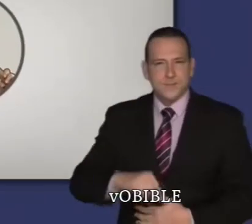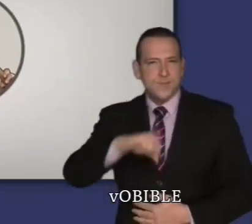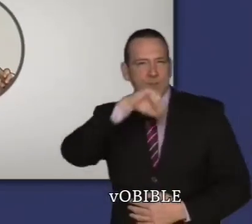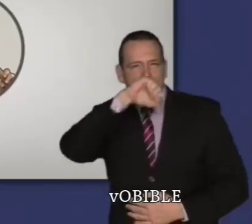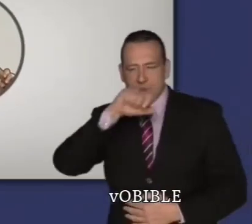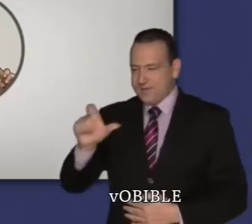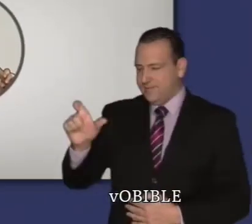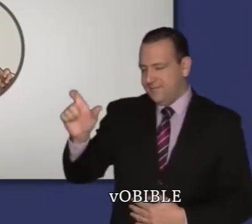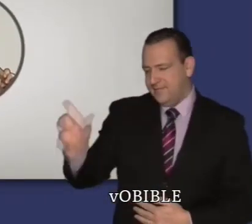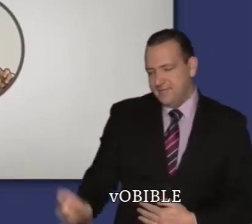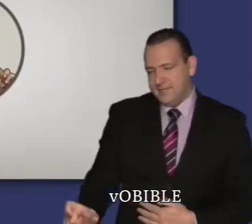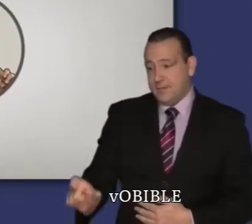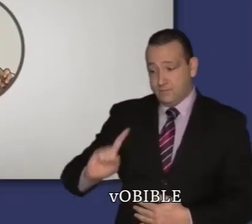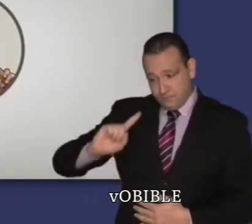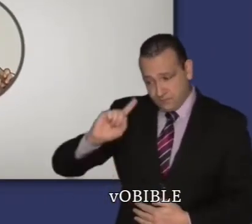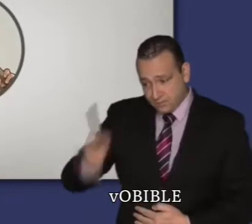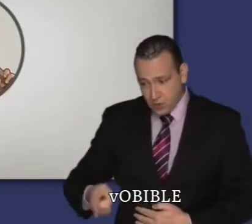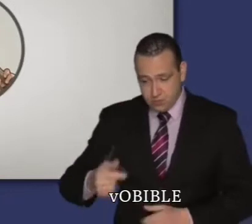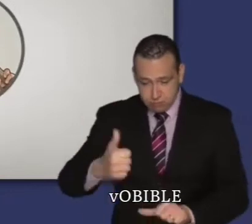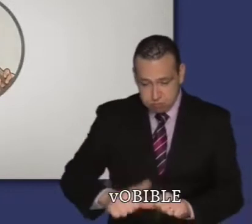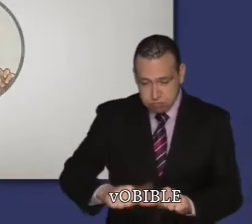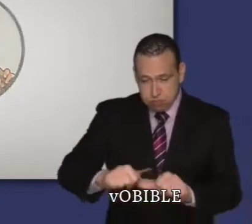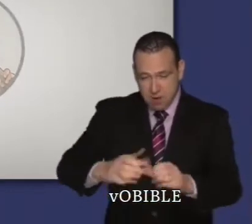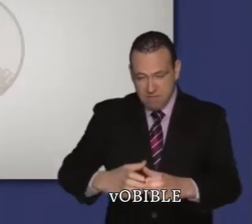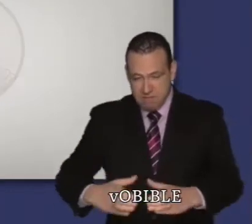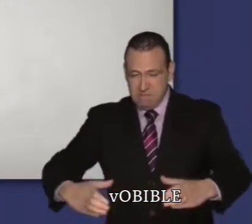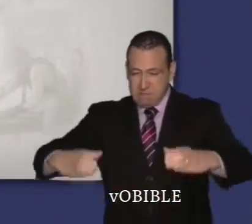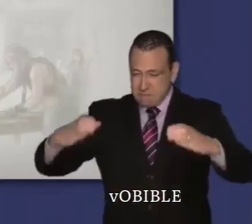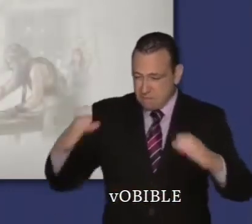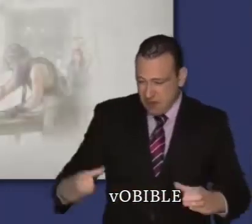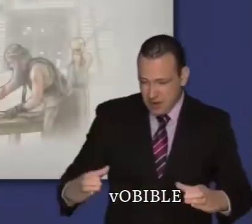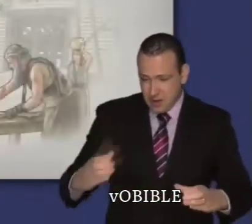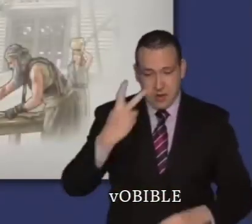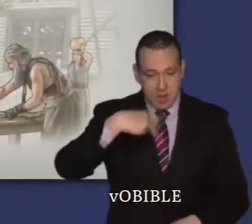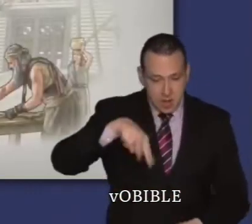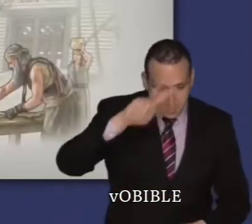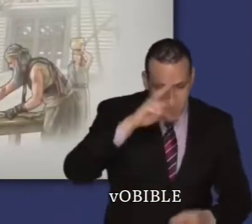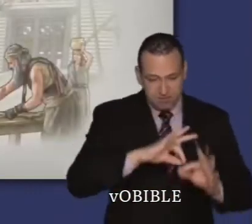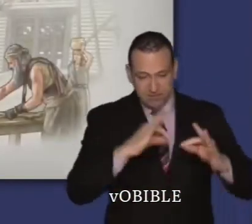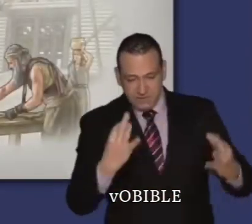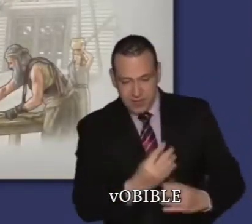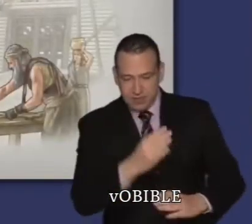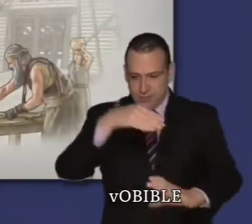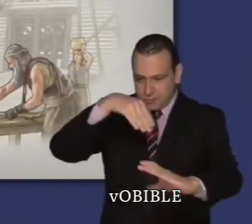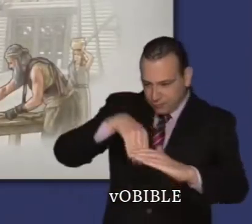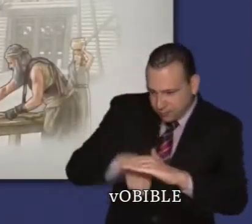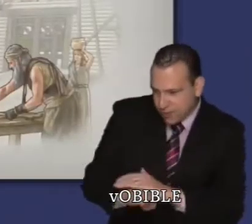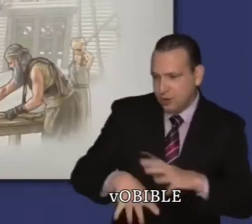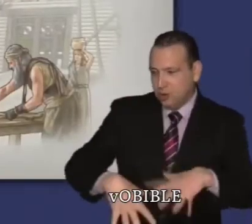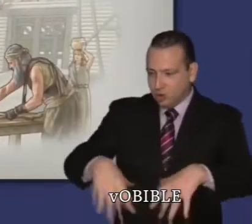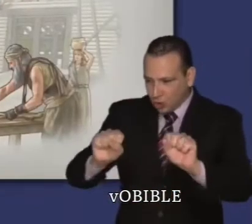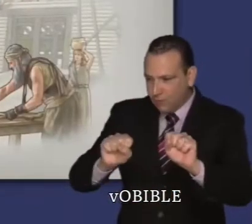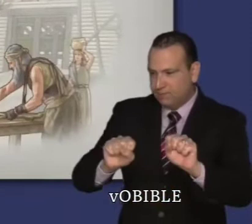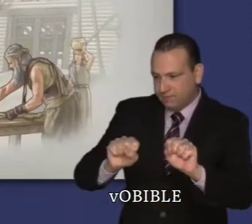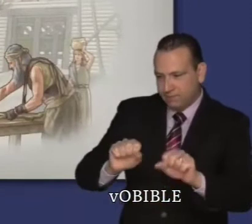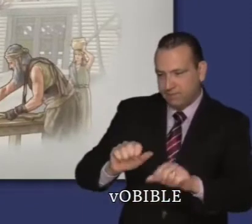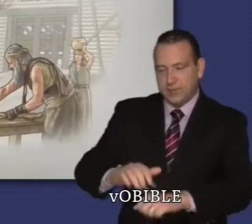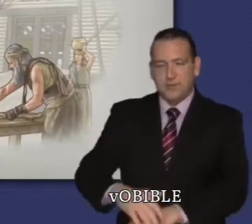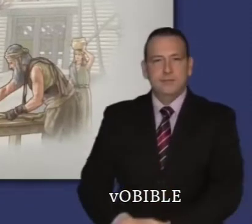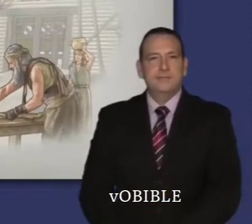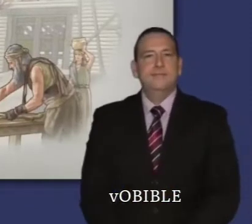Cependant, comme Noé a son approbation, Dieu lui demande de construire une arche pour sauver sa famille ainsi que les différentes espèces